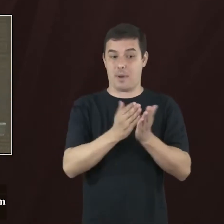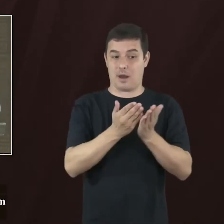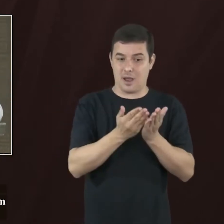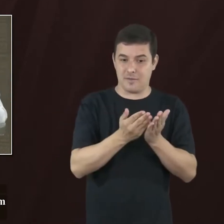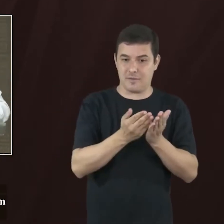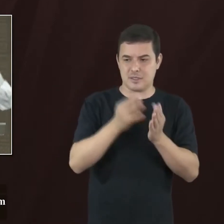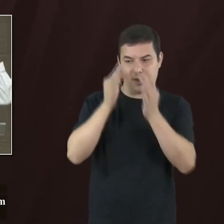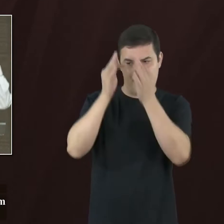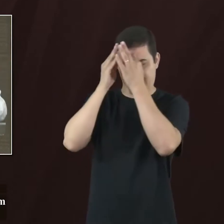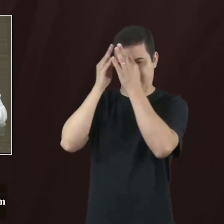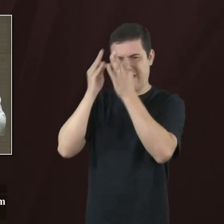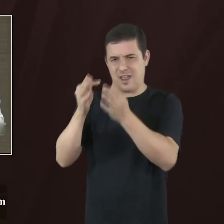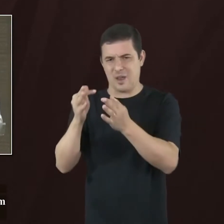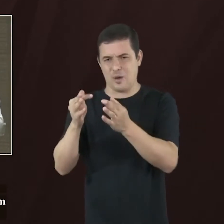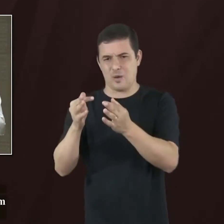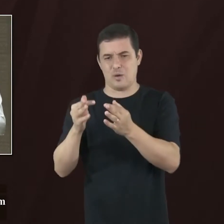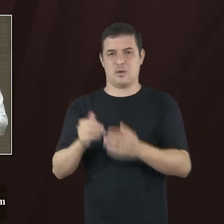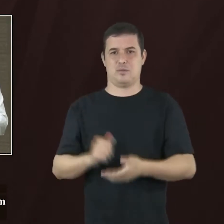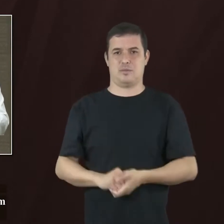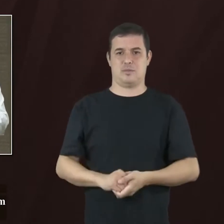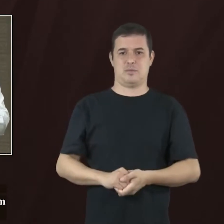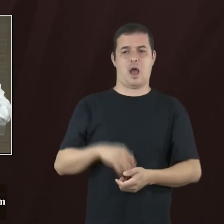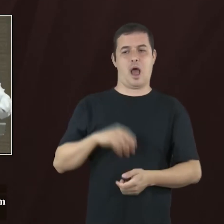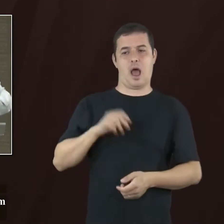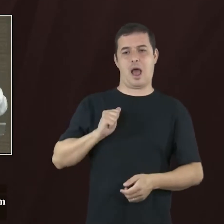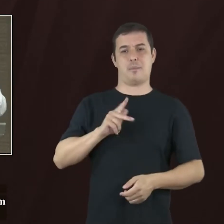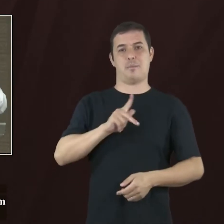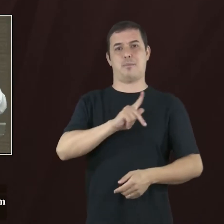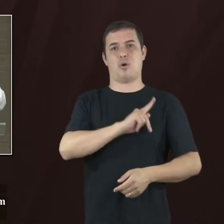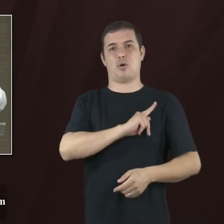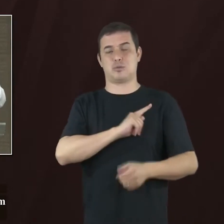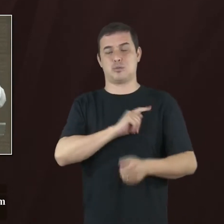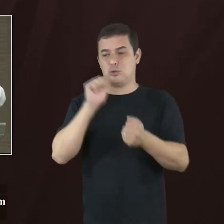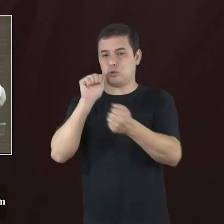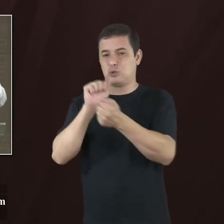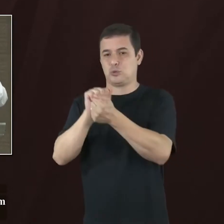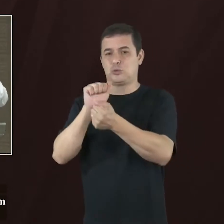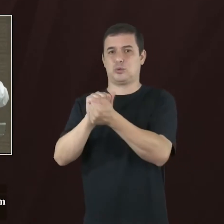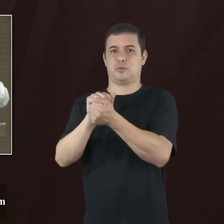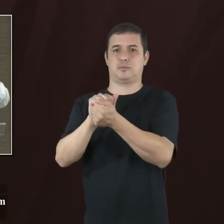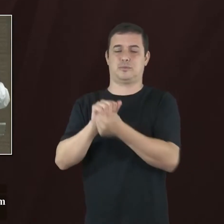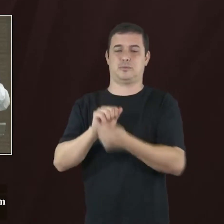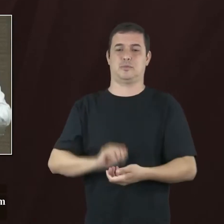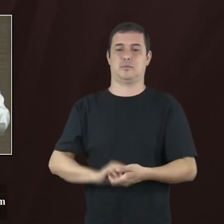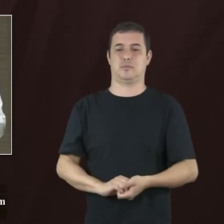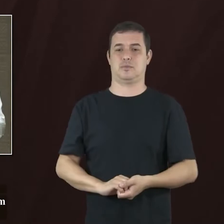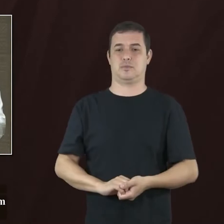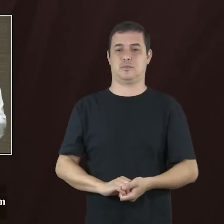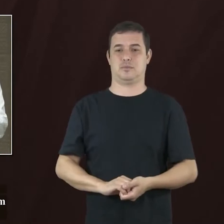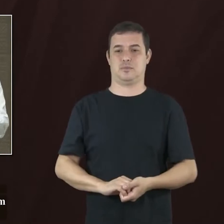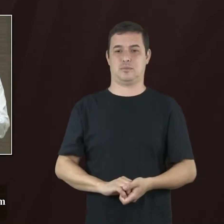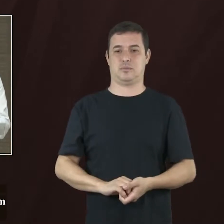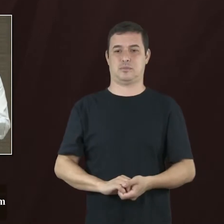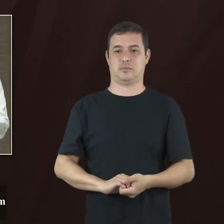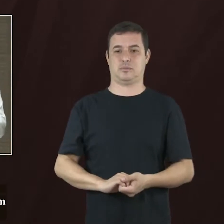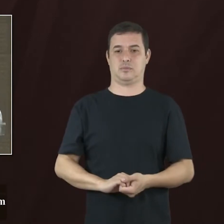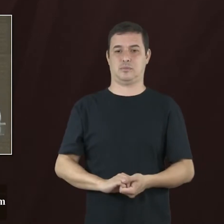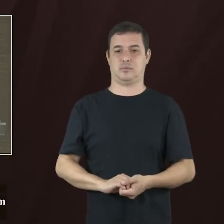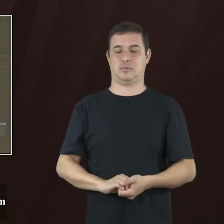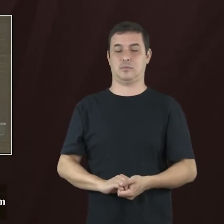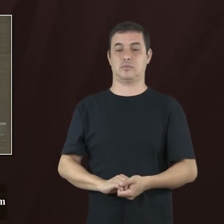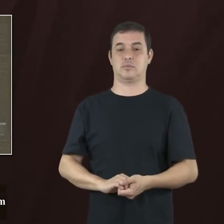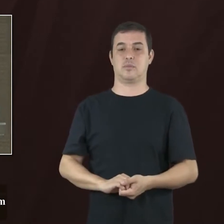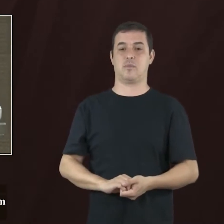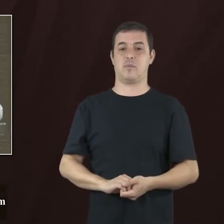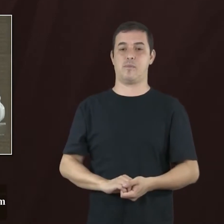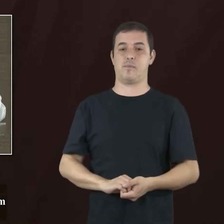sua longanimidade, os seus sofrimentos. Vamos ter essa, ó Senhor Jesus,